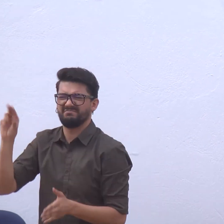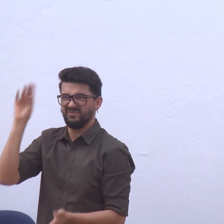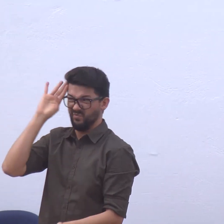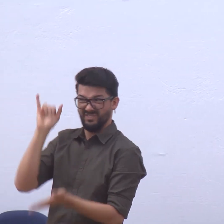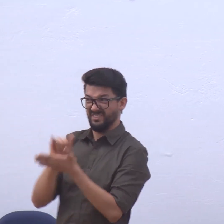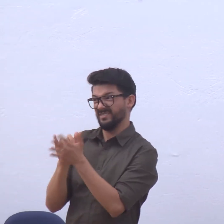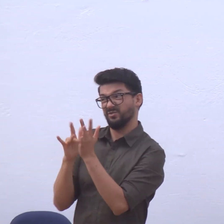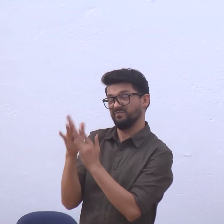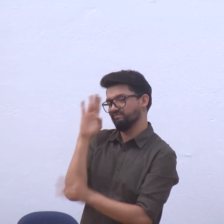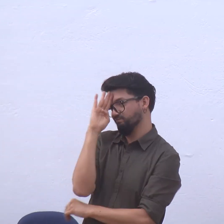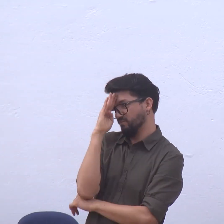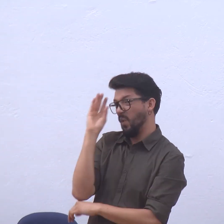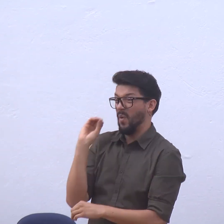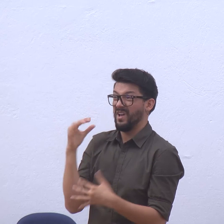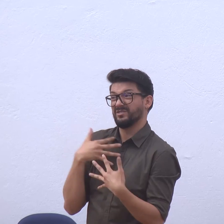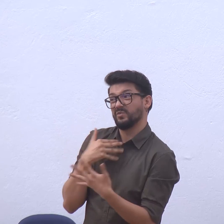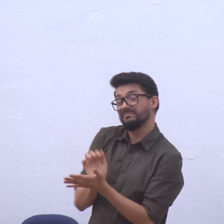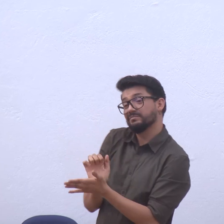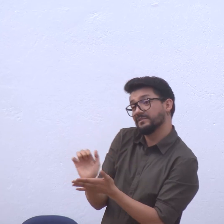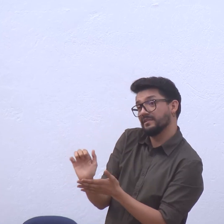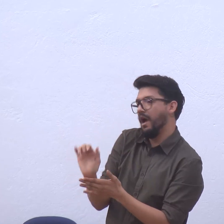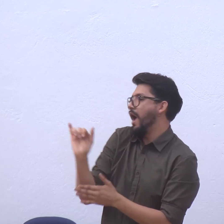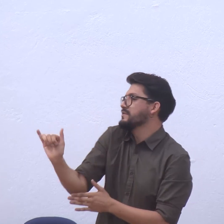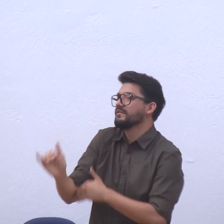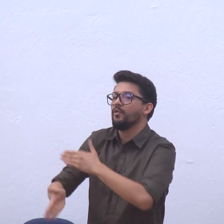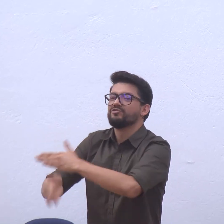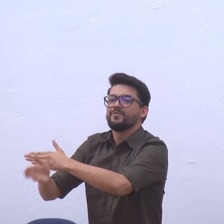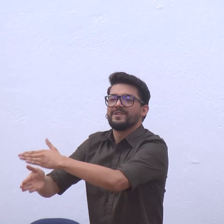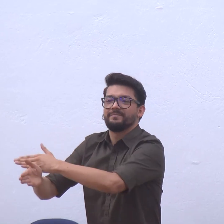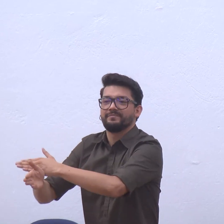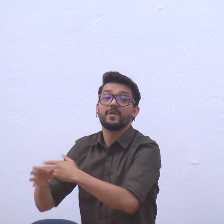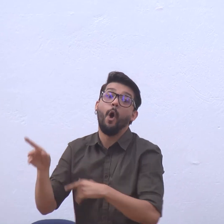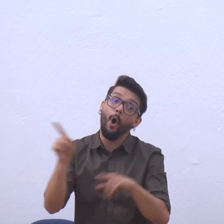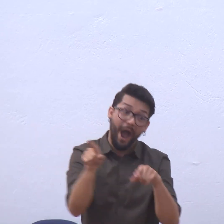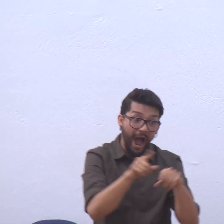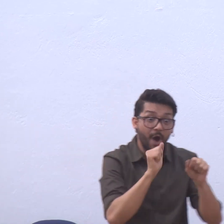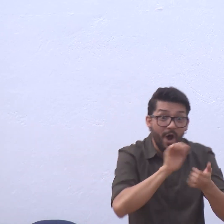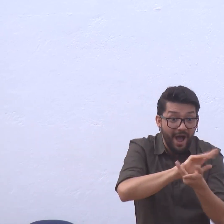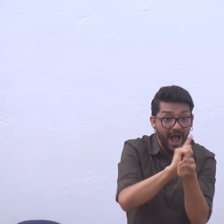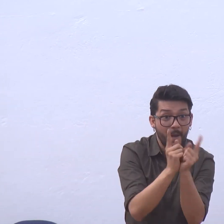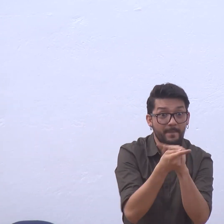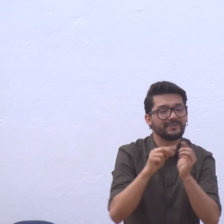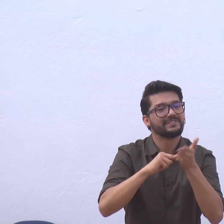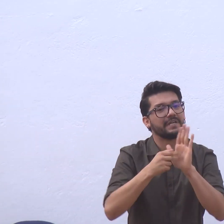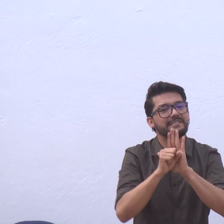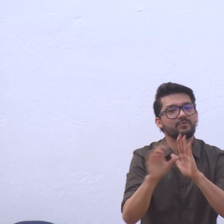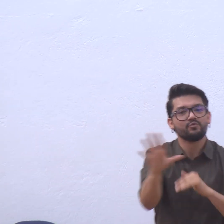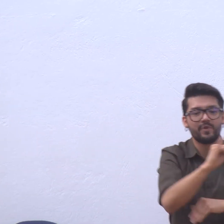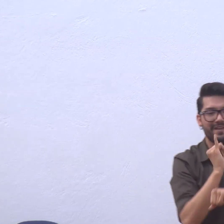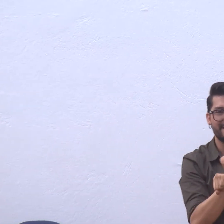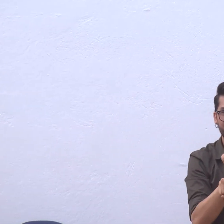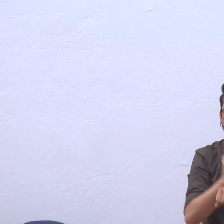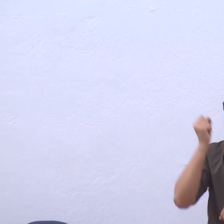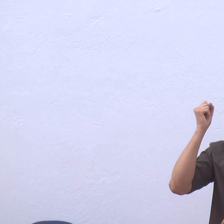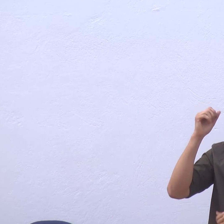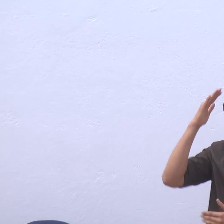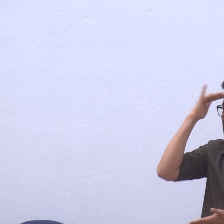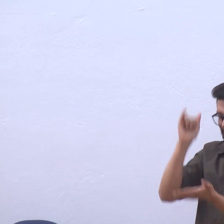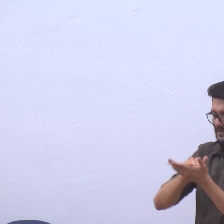donde no se mueven los peces, dándonos a conocer que habrá gente que rechazará el evangelio. Pero sabe que las aguas se transforman,